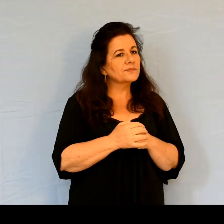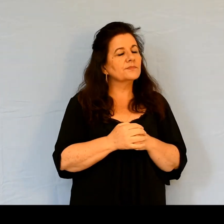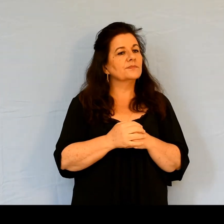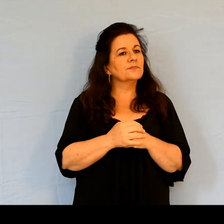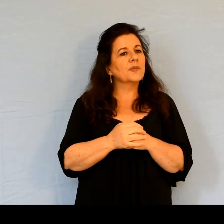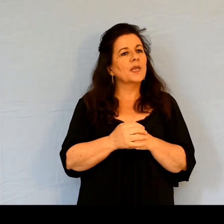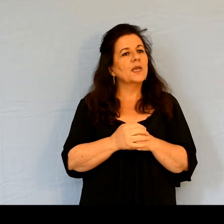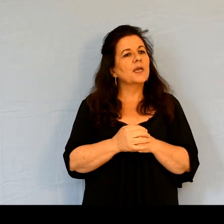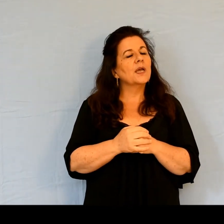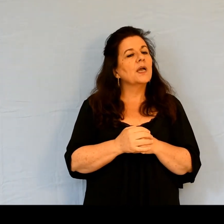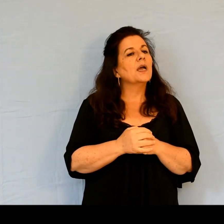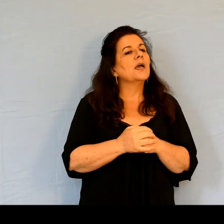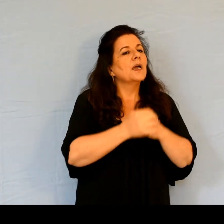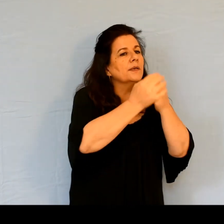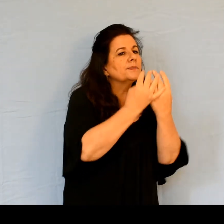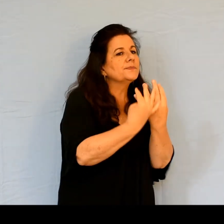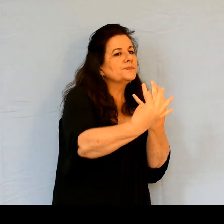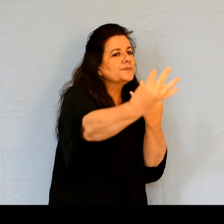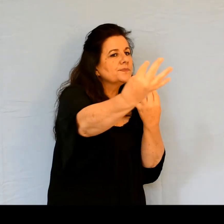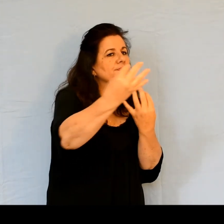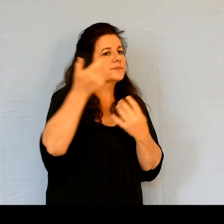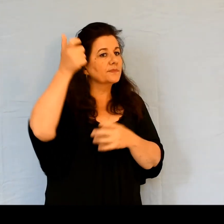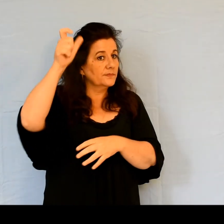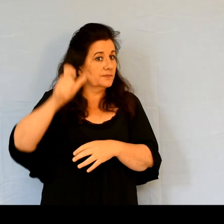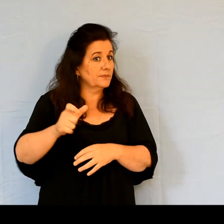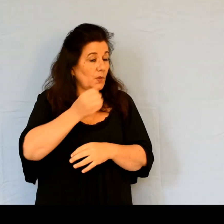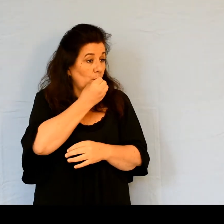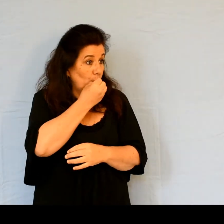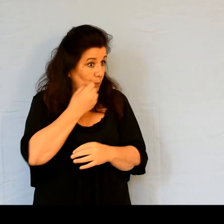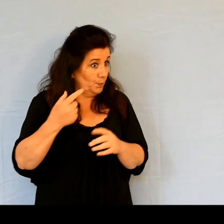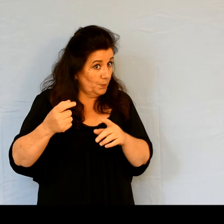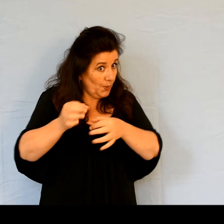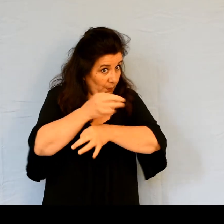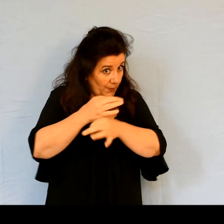« Celui qui sème le bon grain, c'est le Fils de l'homme.